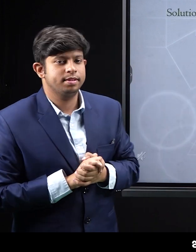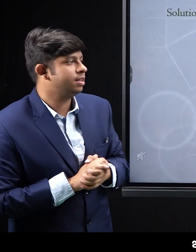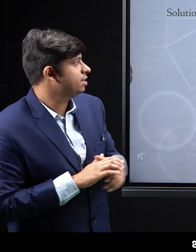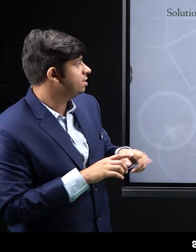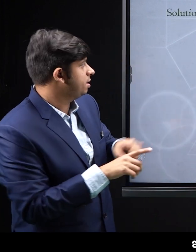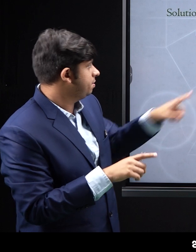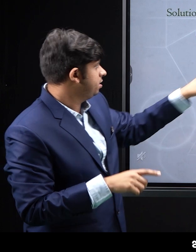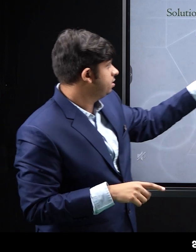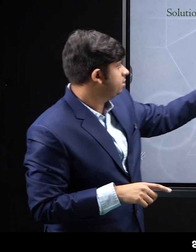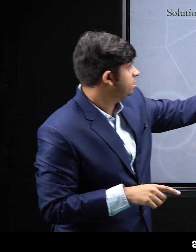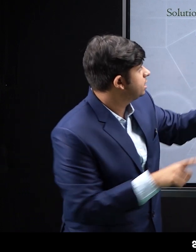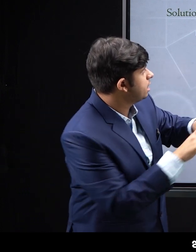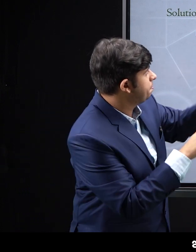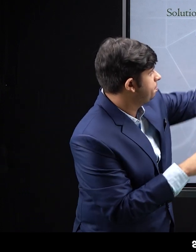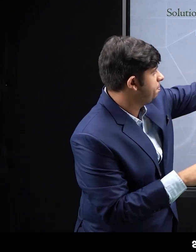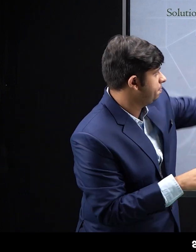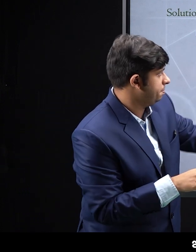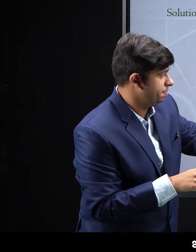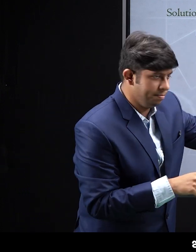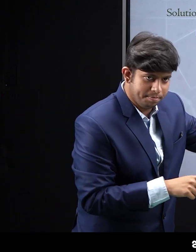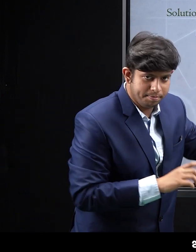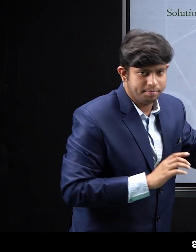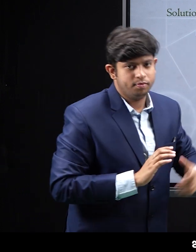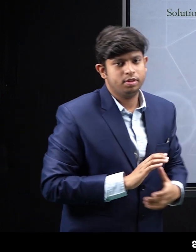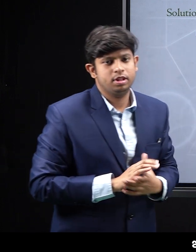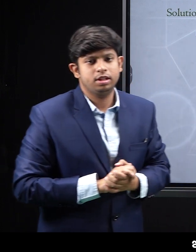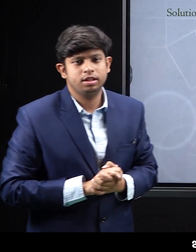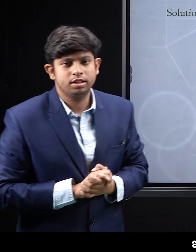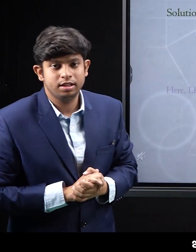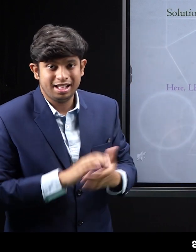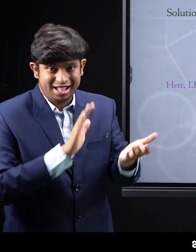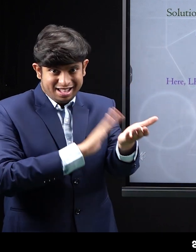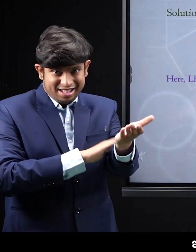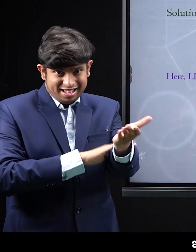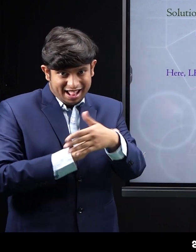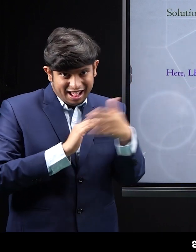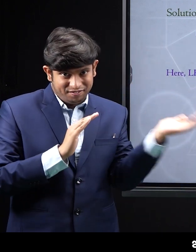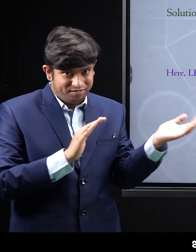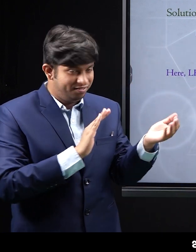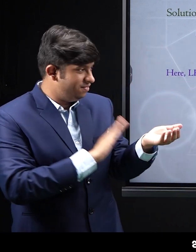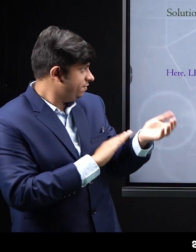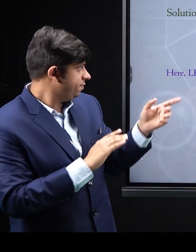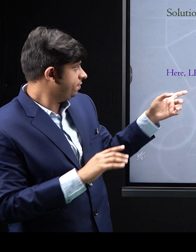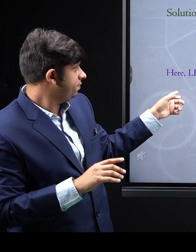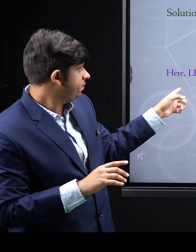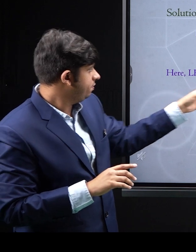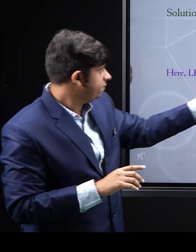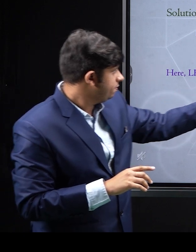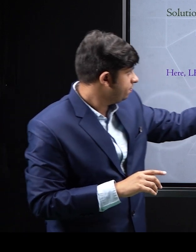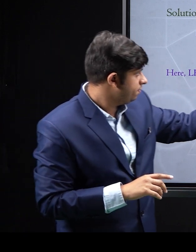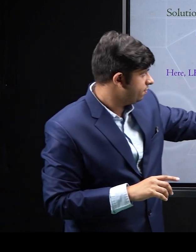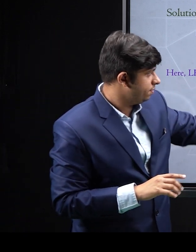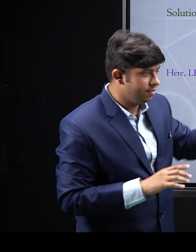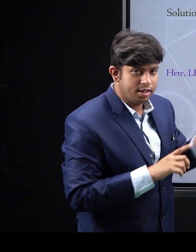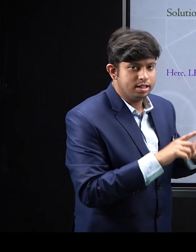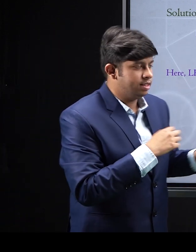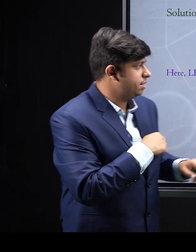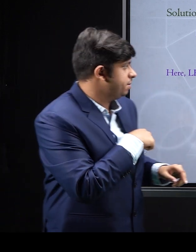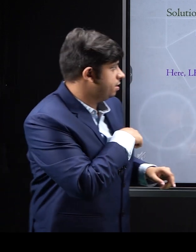మైనస్ 1 ప్లస్ 3 x ప్లస్ 4 ఇంటూ x మైనస్ 4. ఇక్కడ LHS మనకు లభిస్తుంది. x